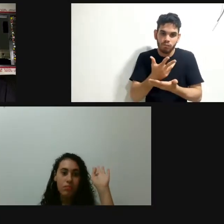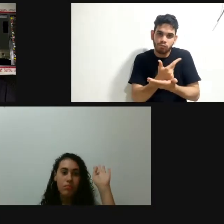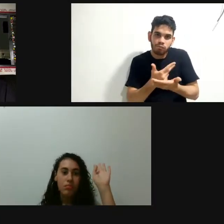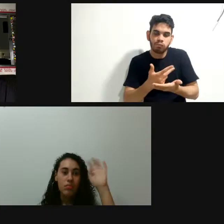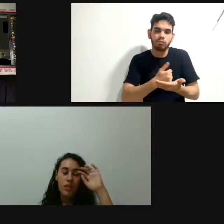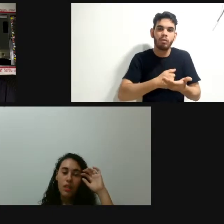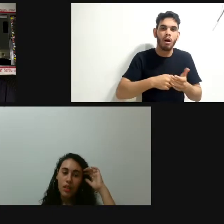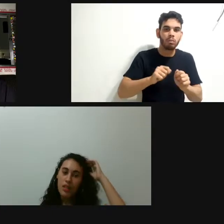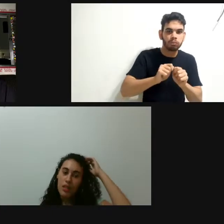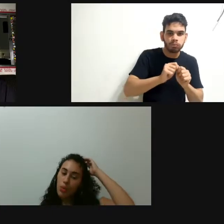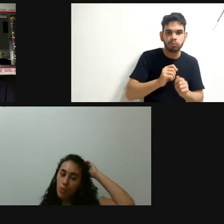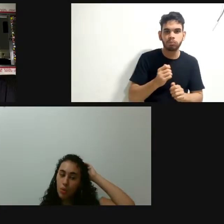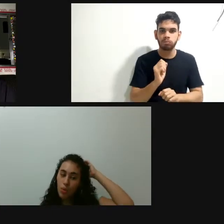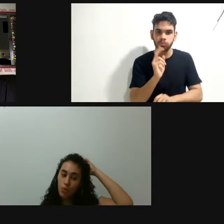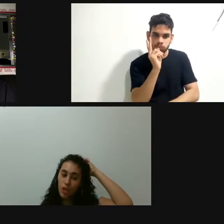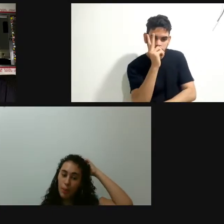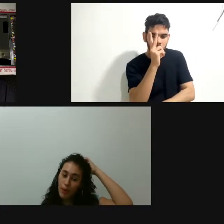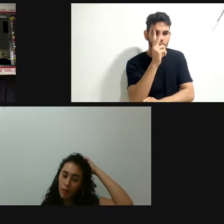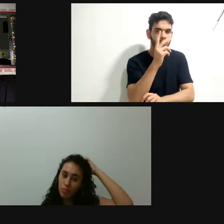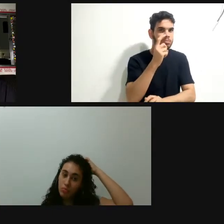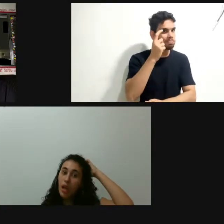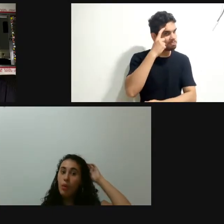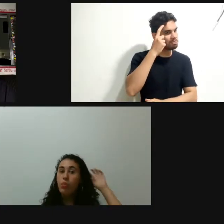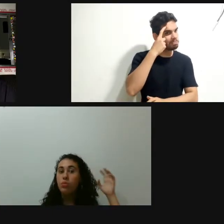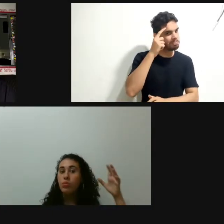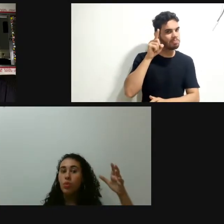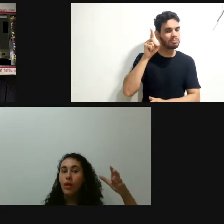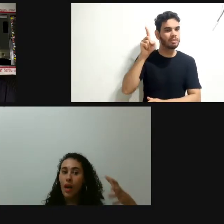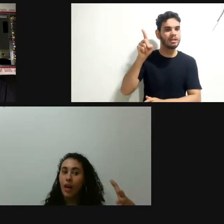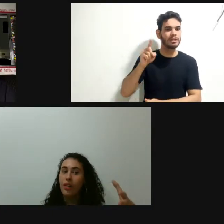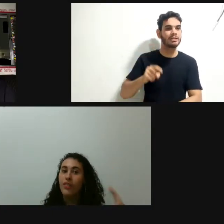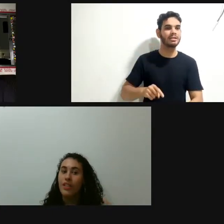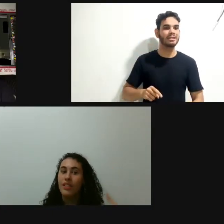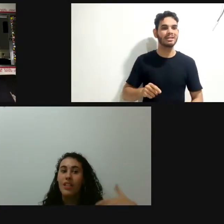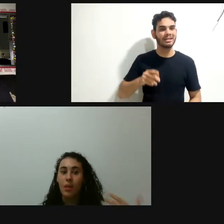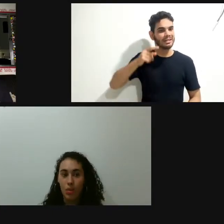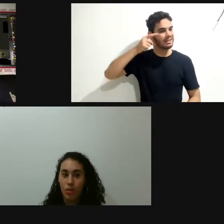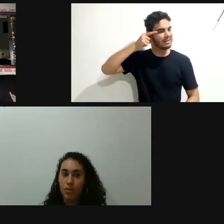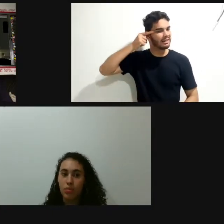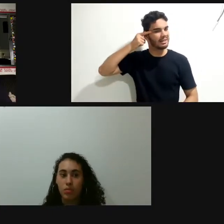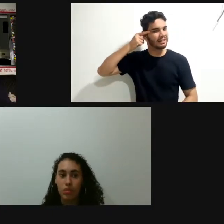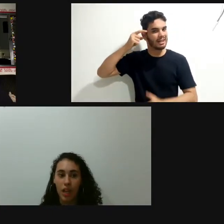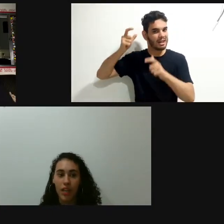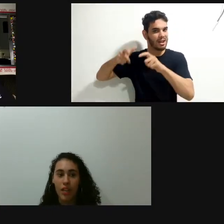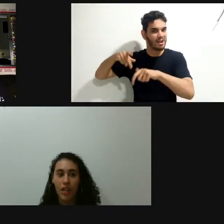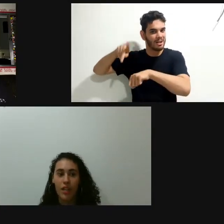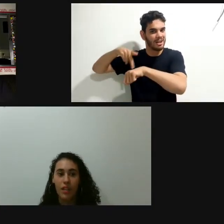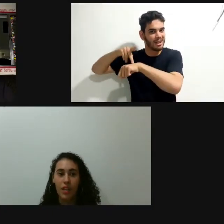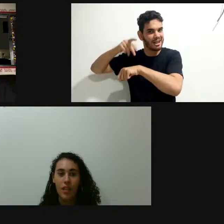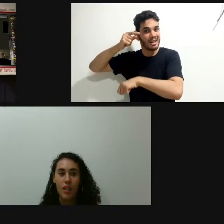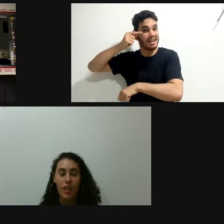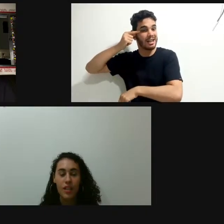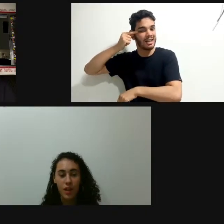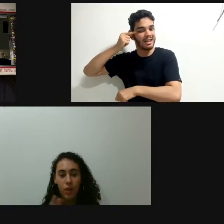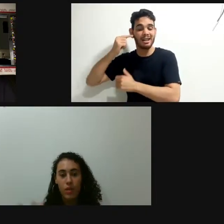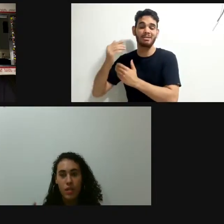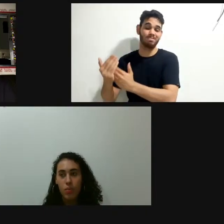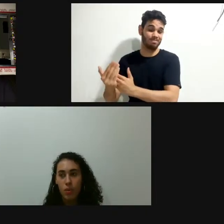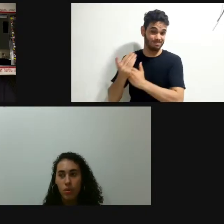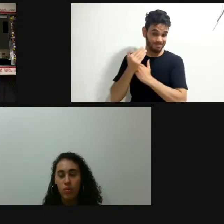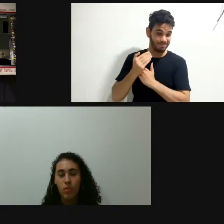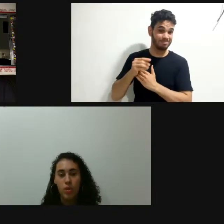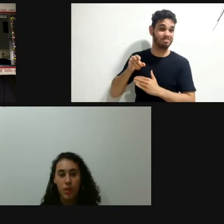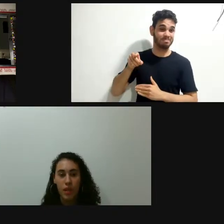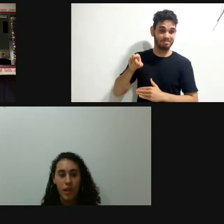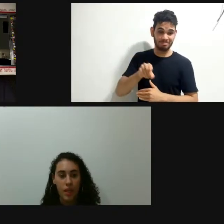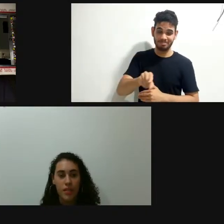mangaka, o Japão é um lugar que facilita muito, já que eles valorizam